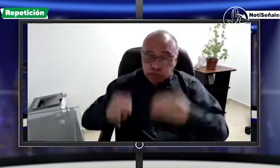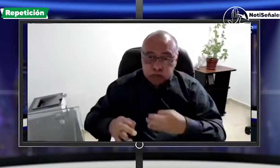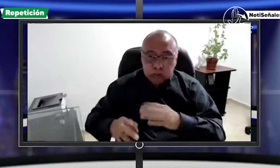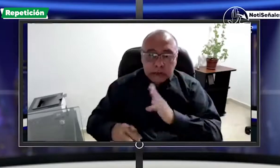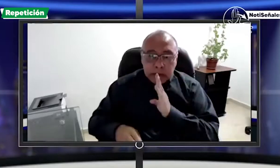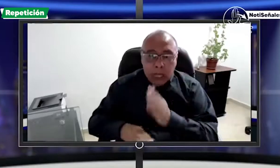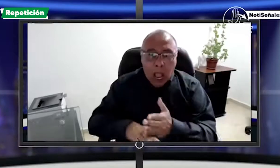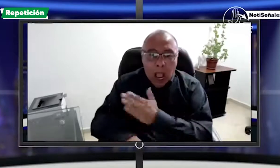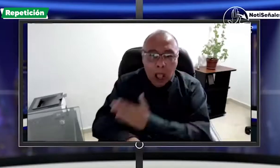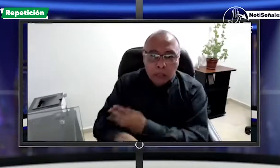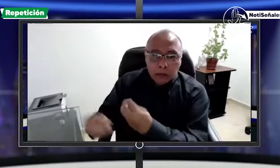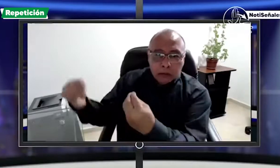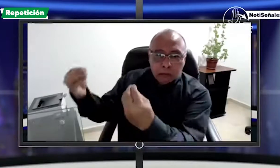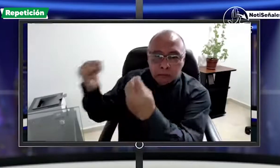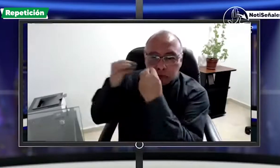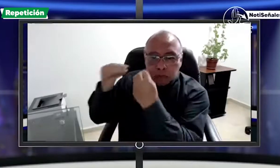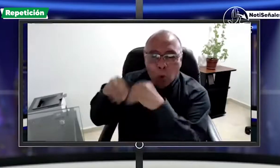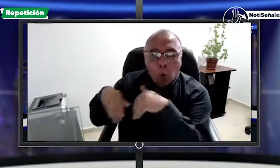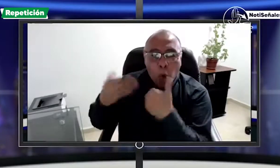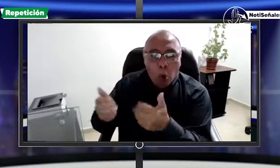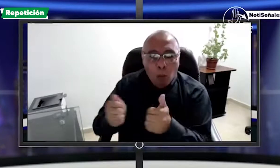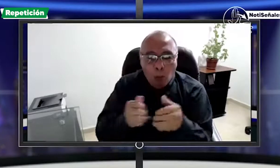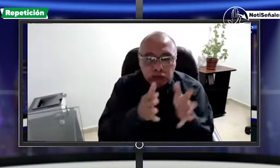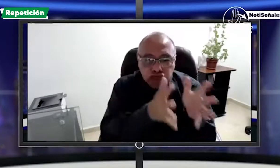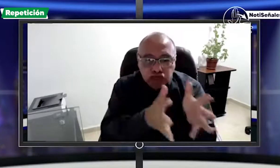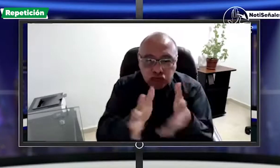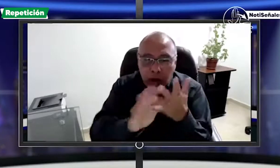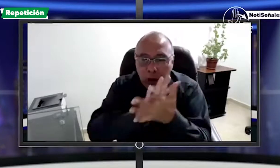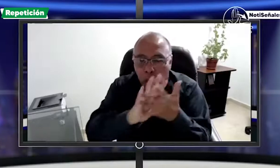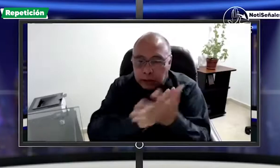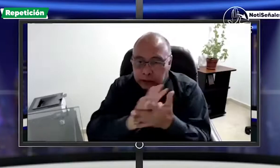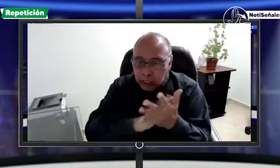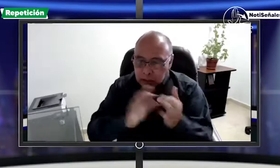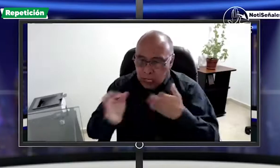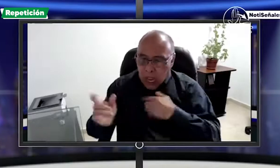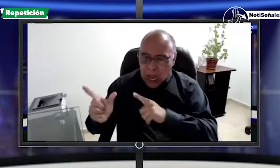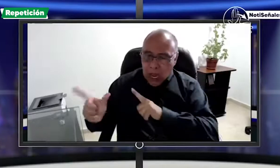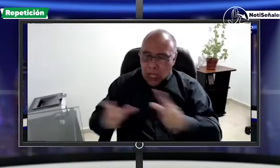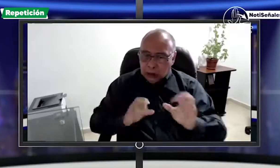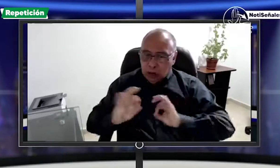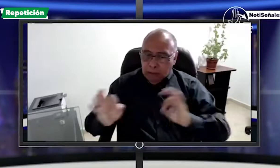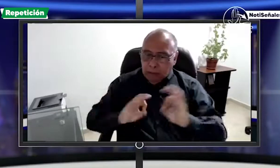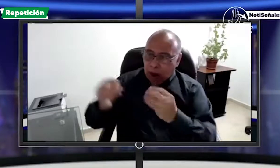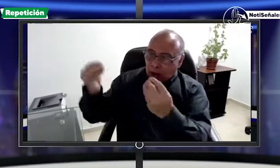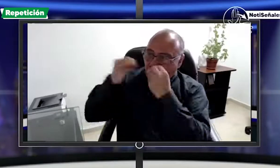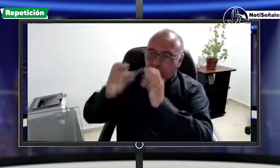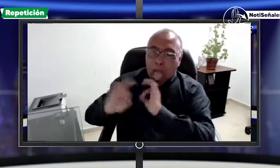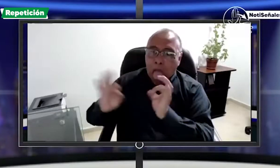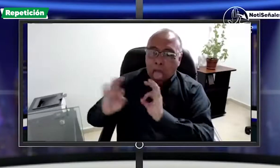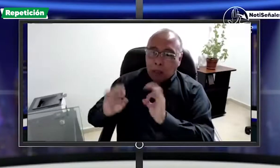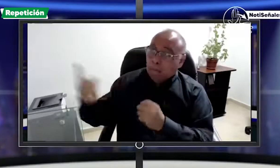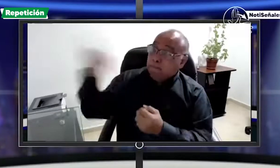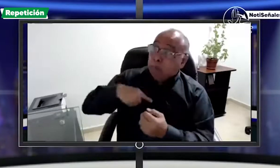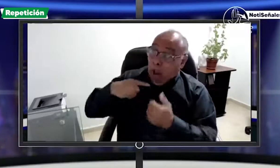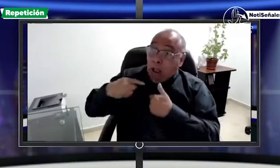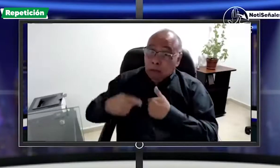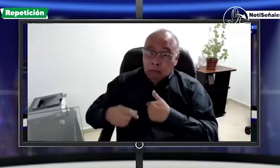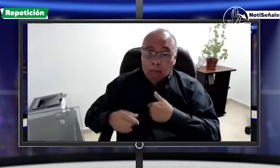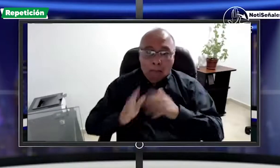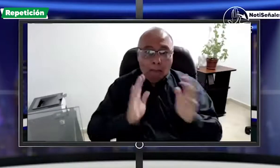Y Algunos De Los Modelos Dicen Bueno Pero Yo También Debo Hacerlo Pero Muchos De Ellos Quizás No Han Recibido